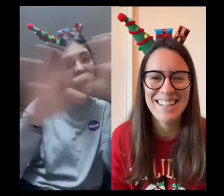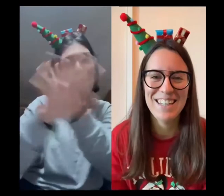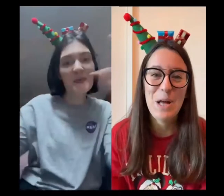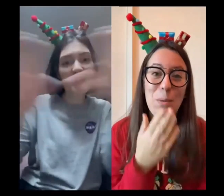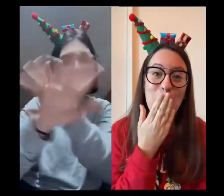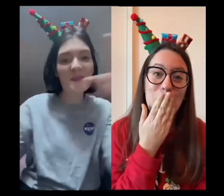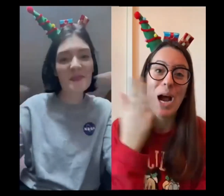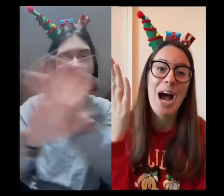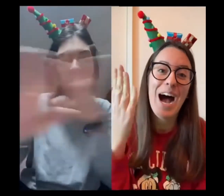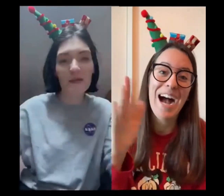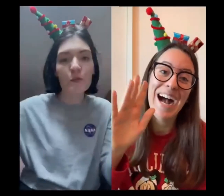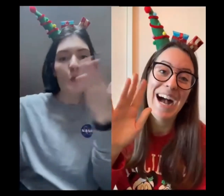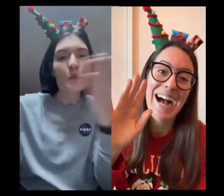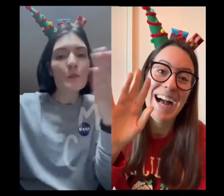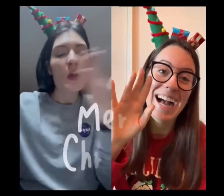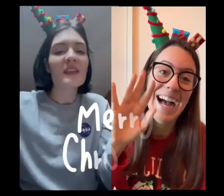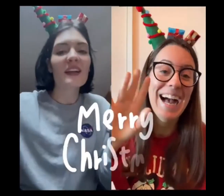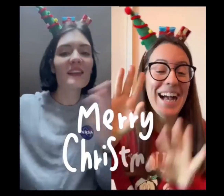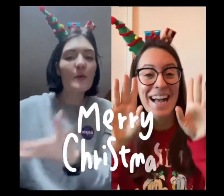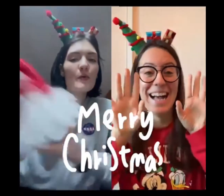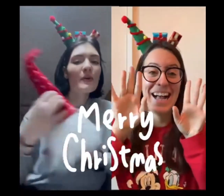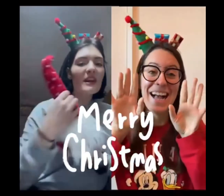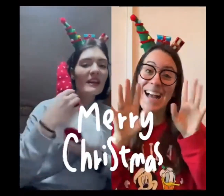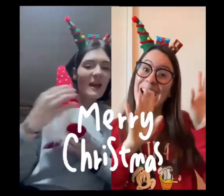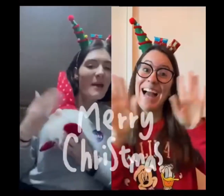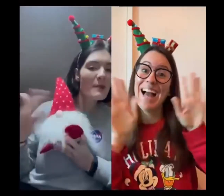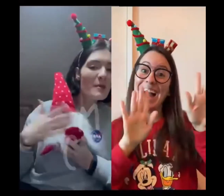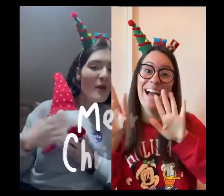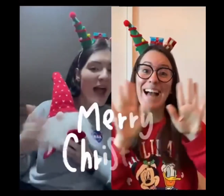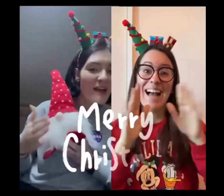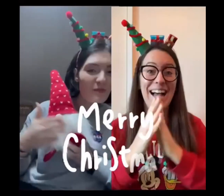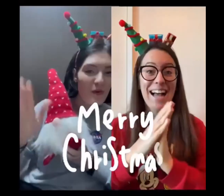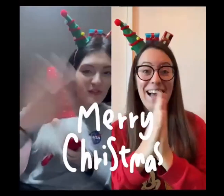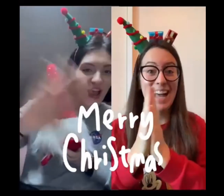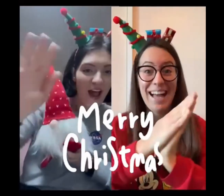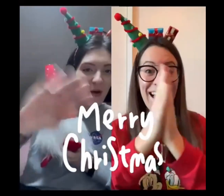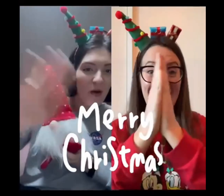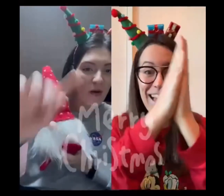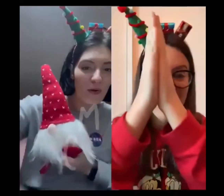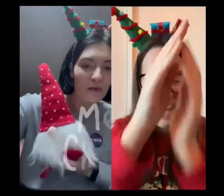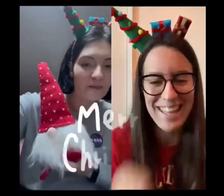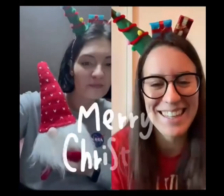Ciao bimbi, tanti auguri da me, il mio amico Elfo. Ciao!